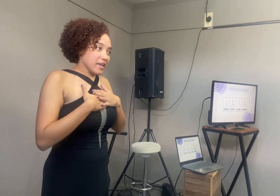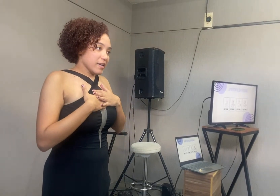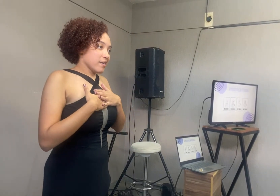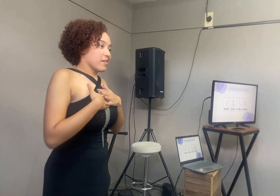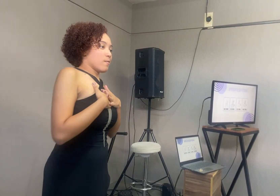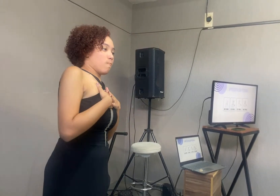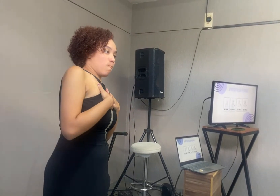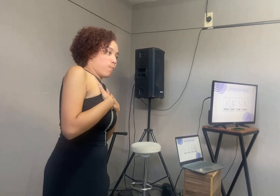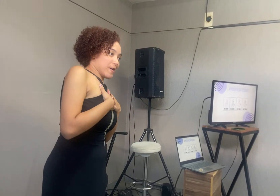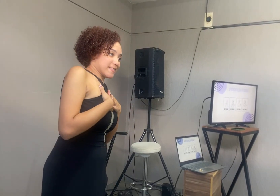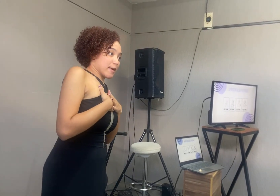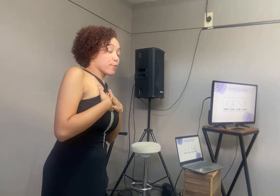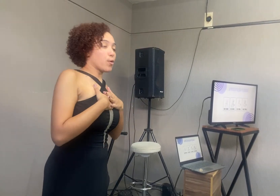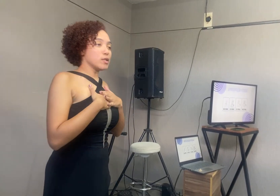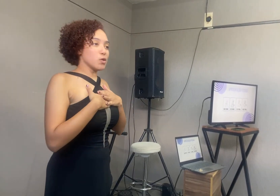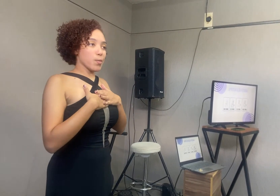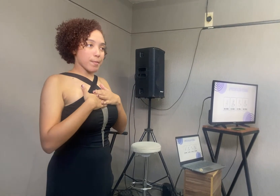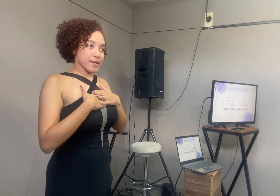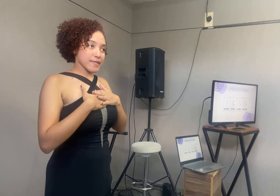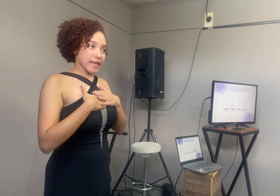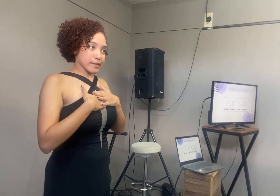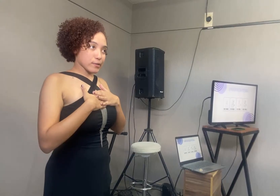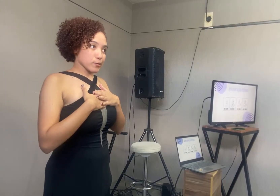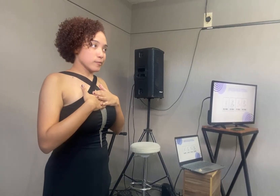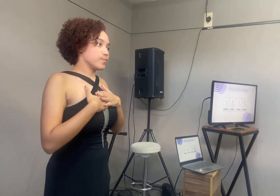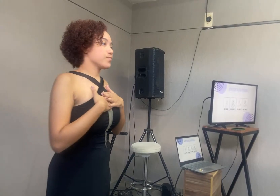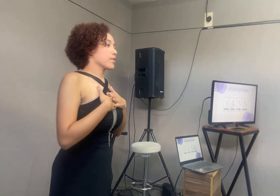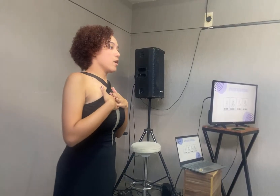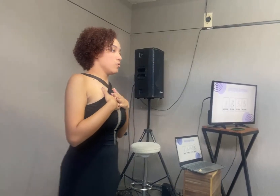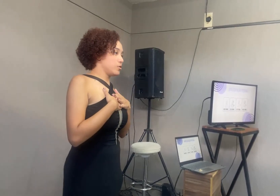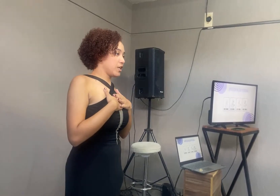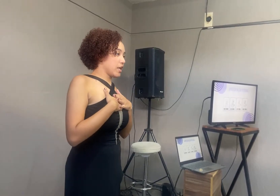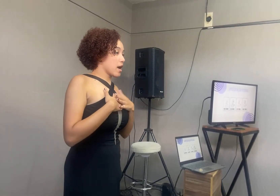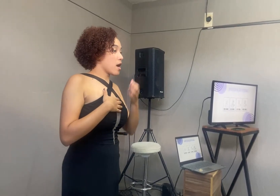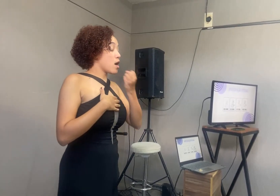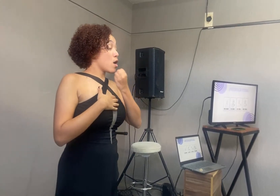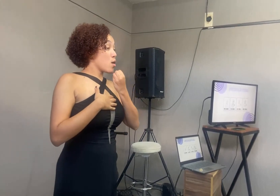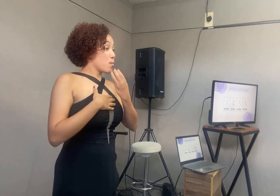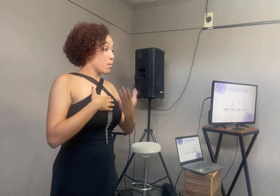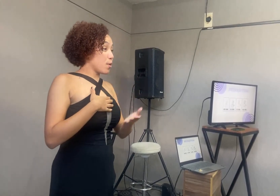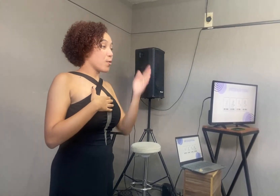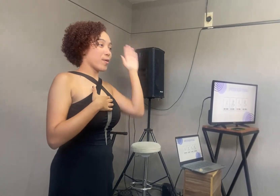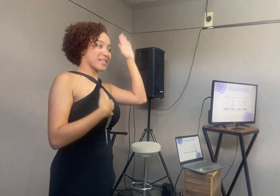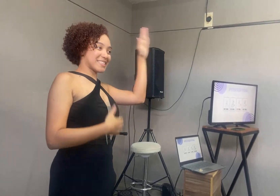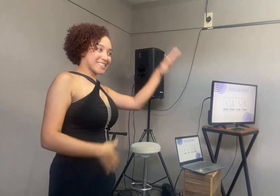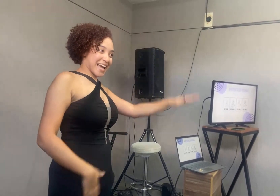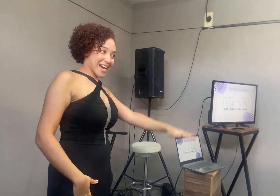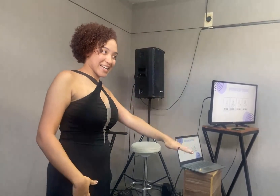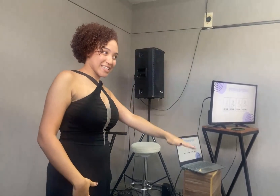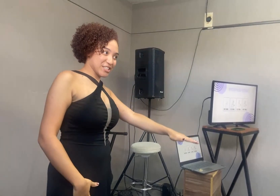Aí, por exemplo, quando eu me apresento, eu diria: boa